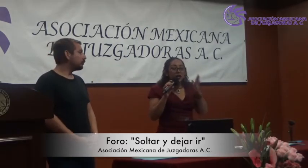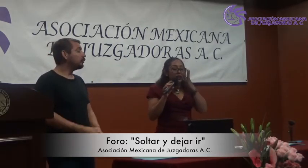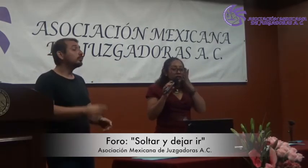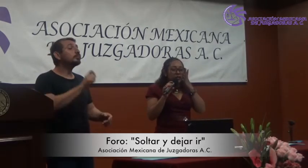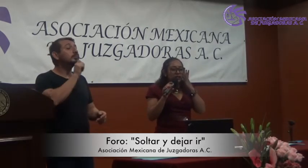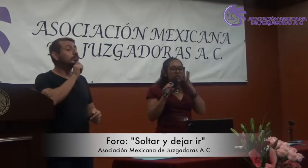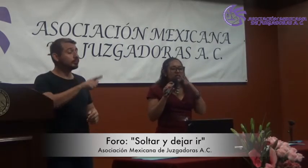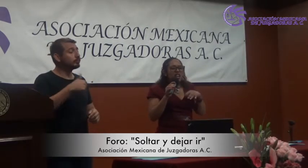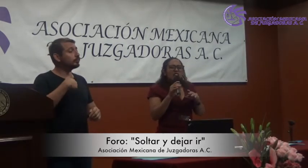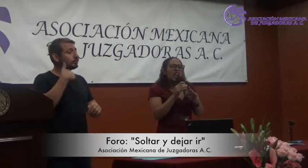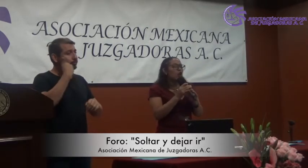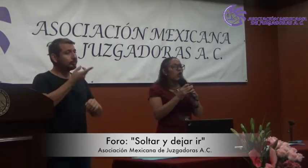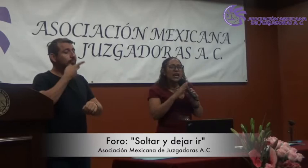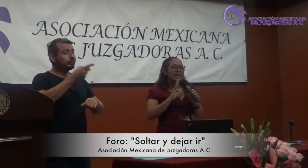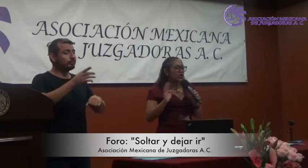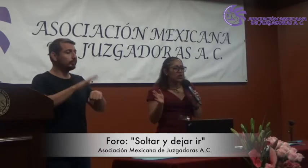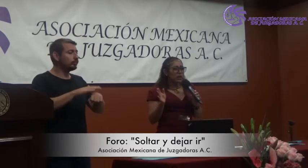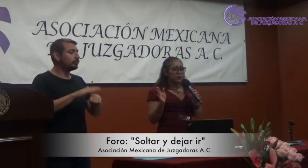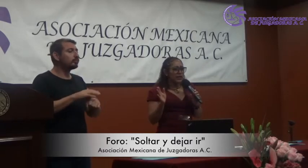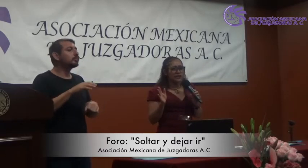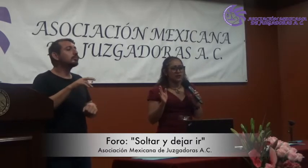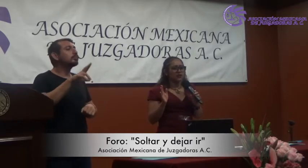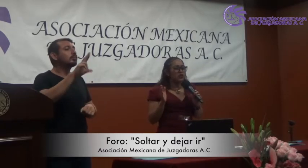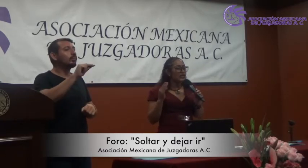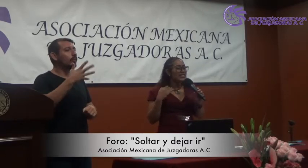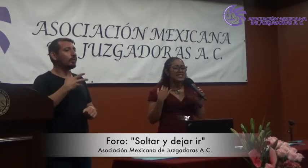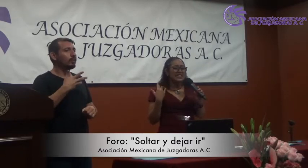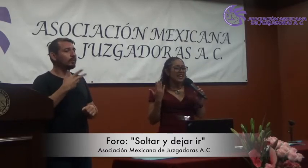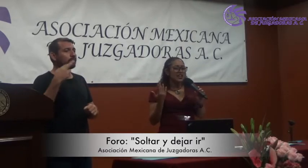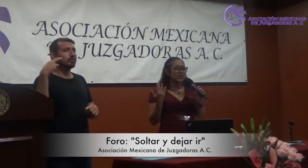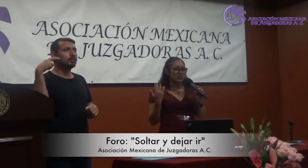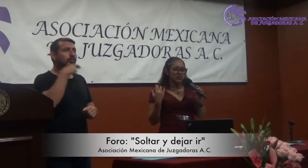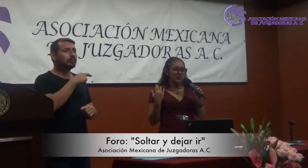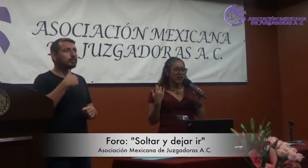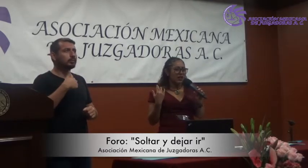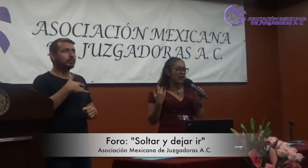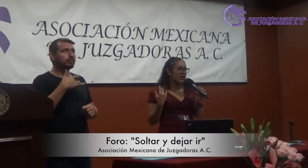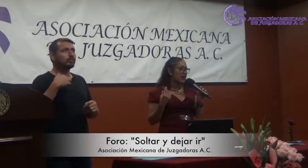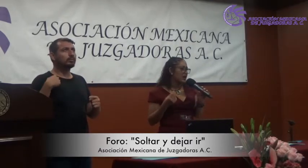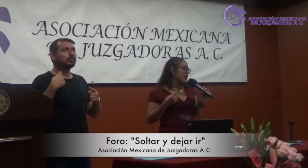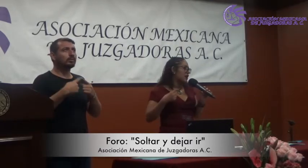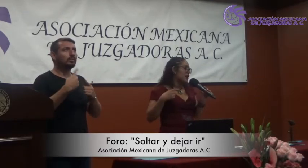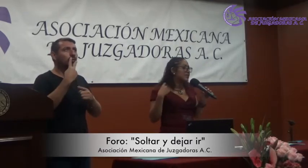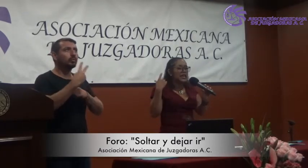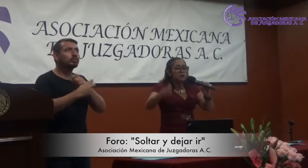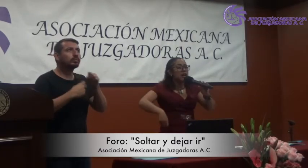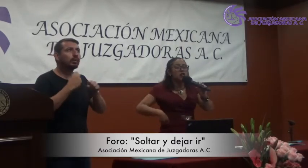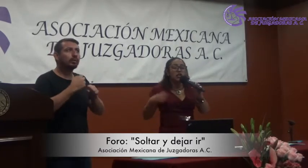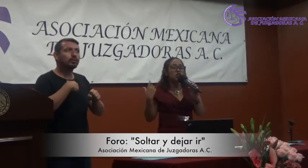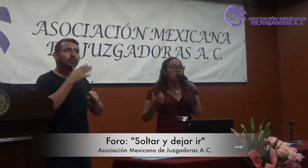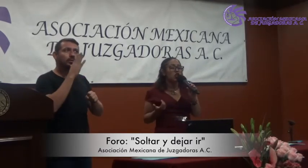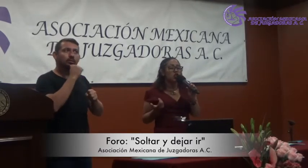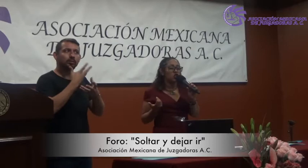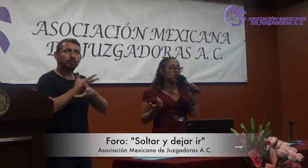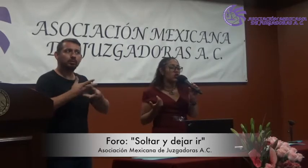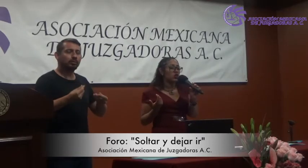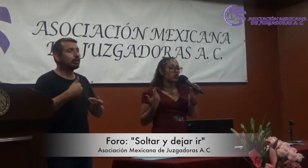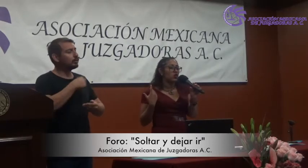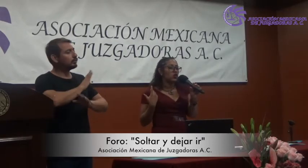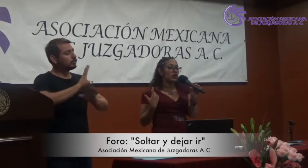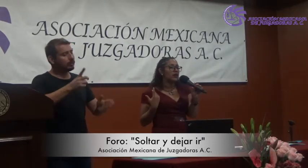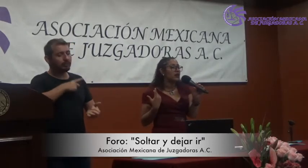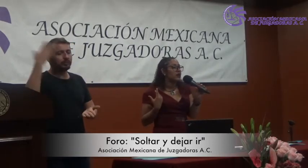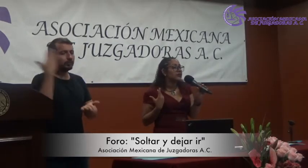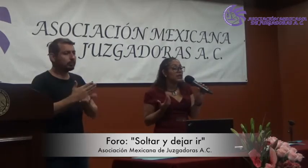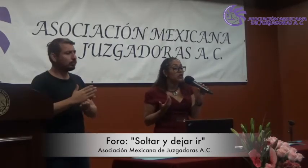También quiero decirles que no hay ninguna prisa. No es necesario echar mano de todo